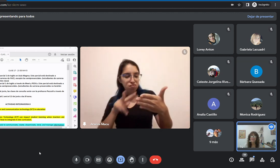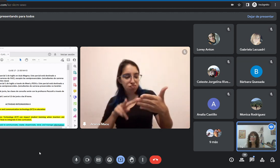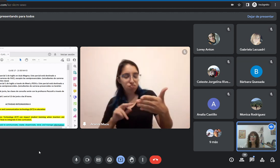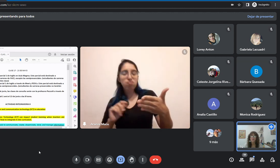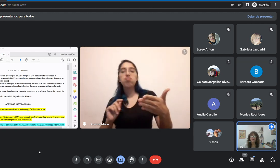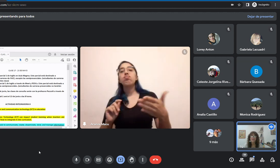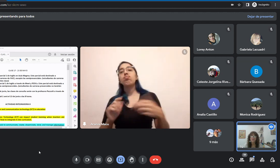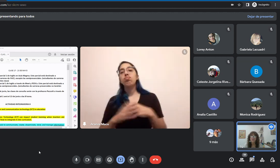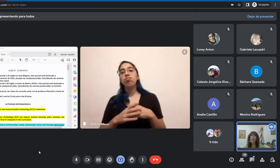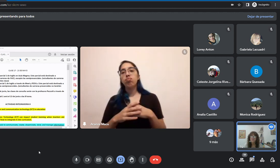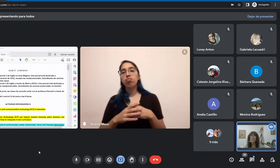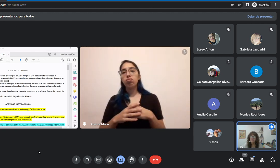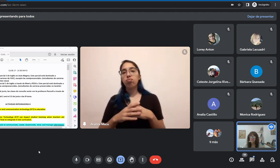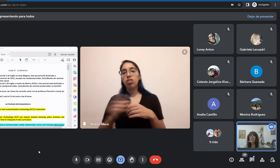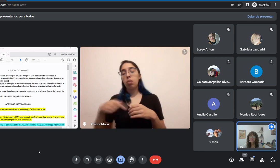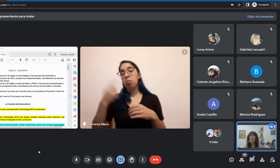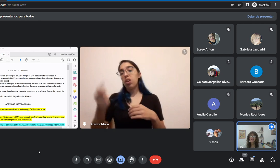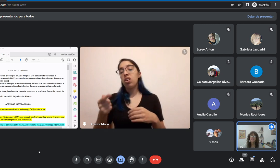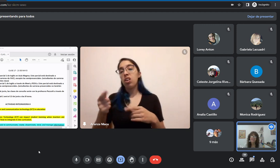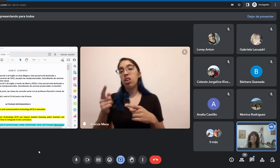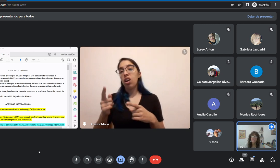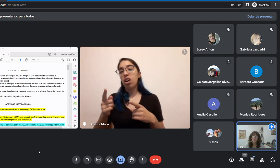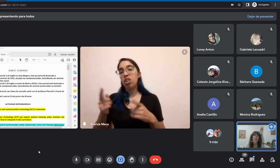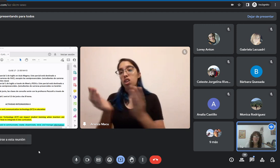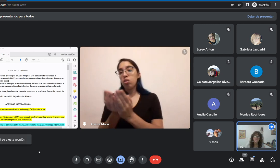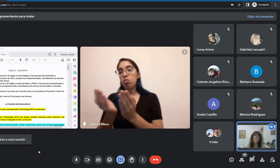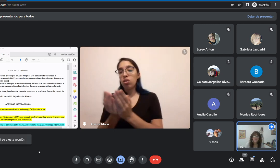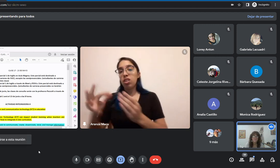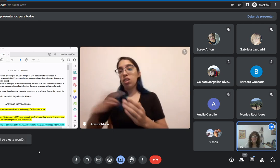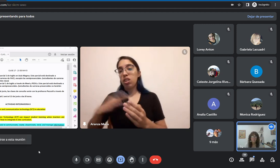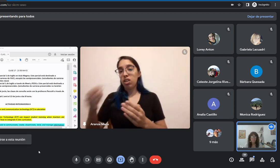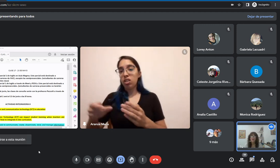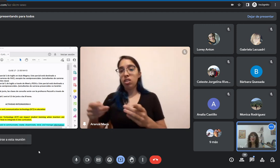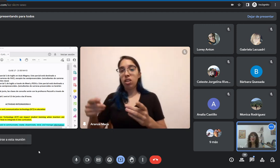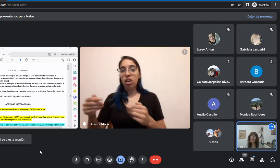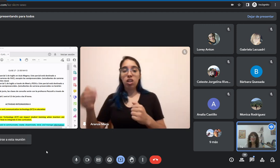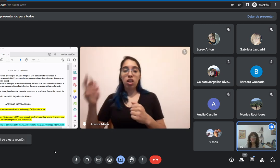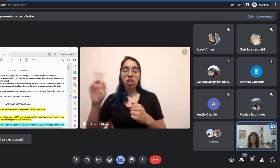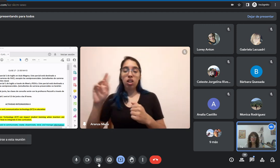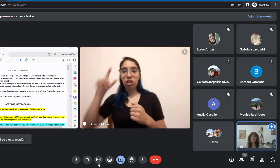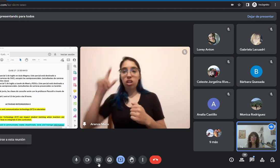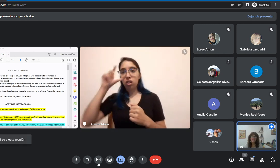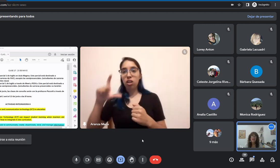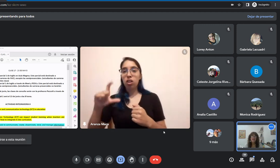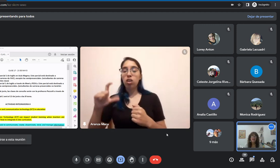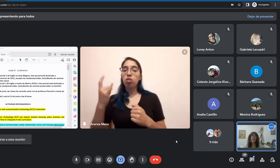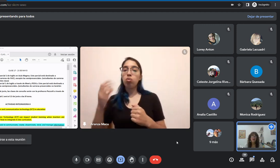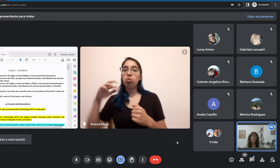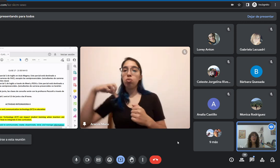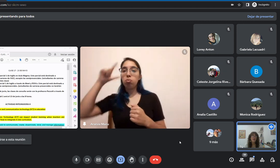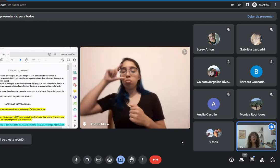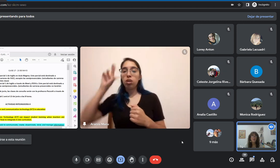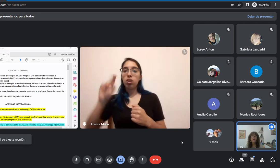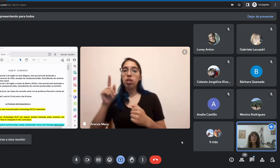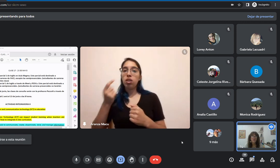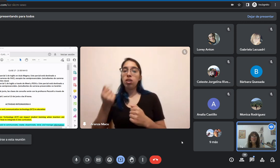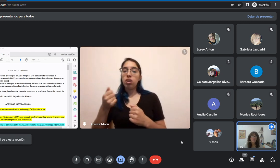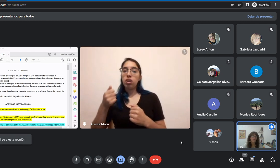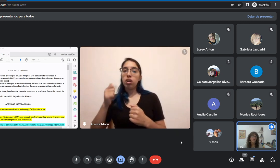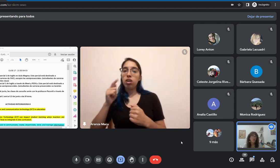el recuperatorio, ¿sí? El 13 de junio, a las 8 horas. Con el